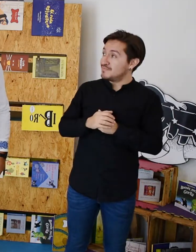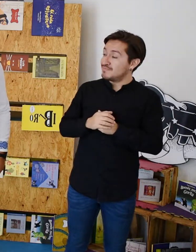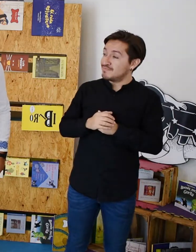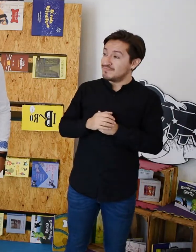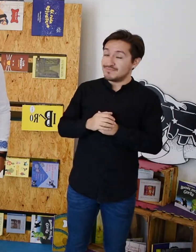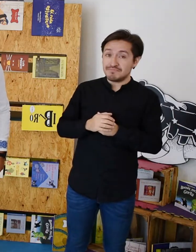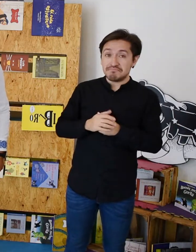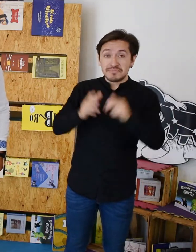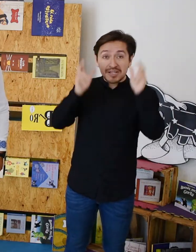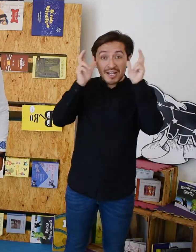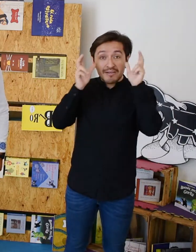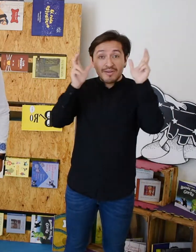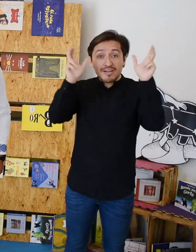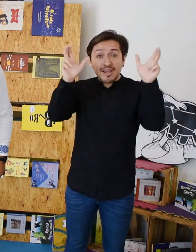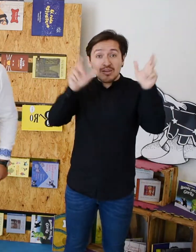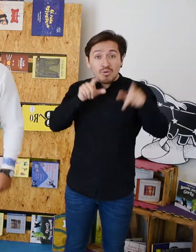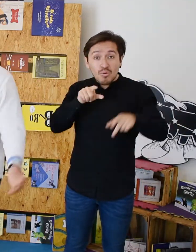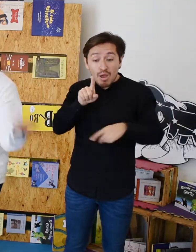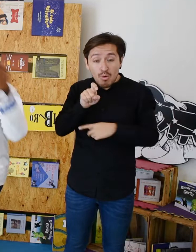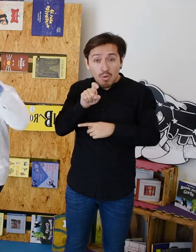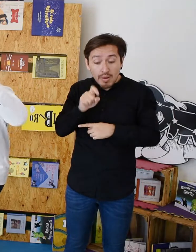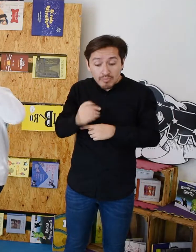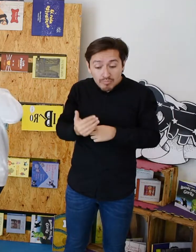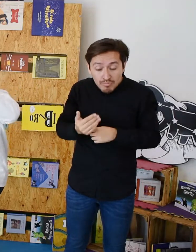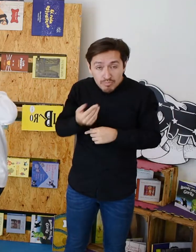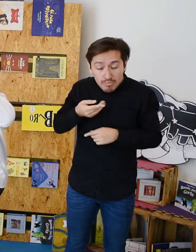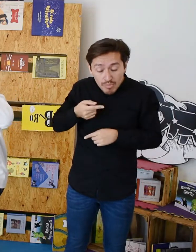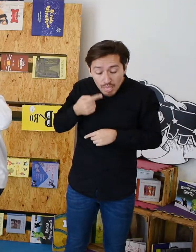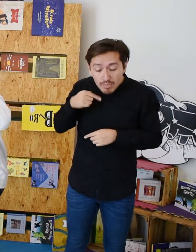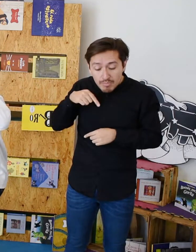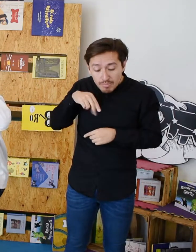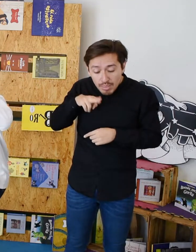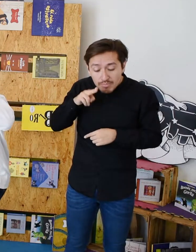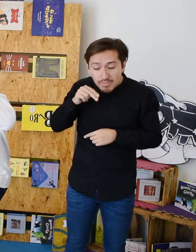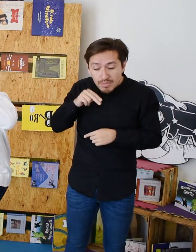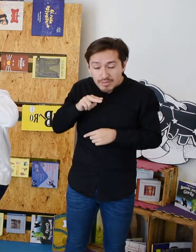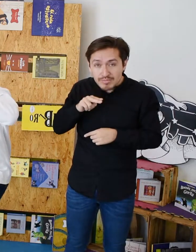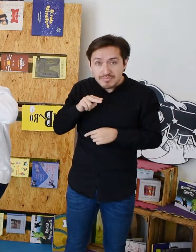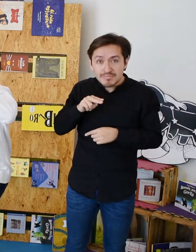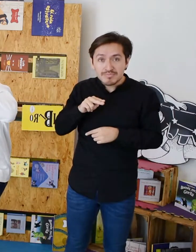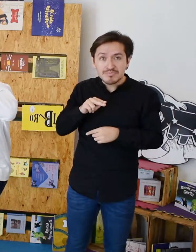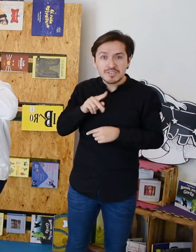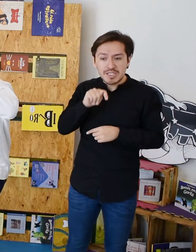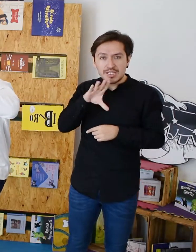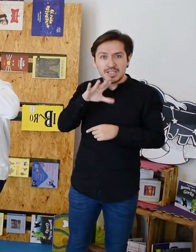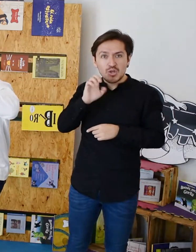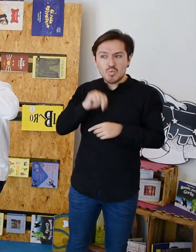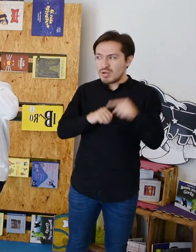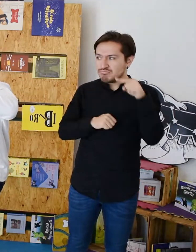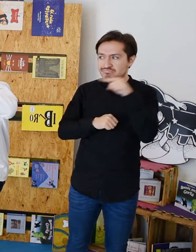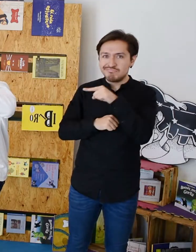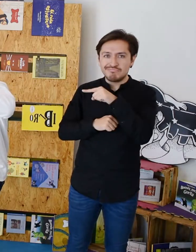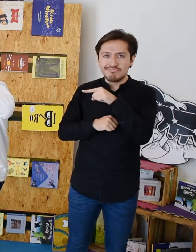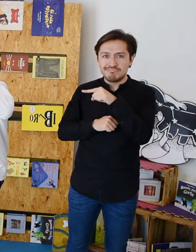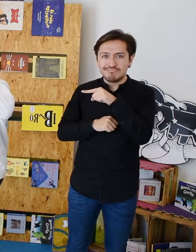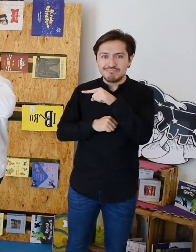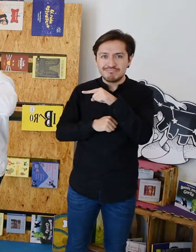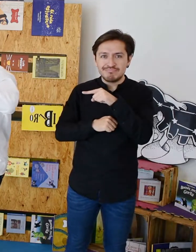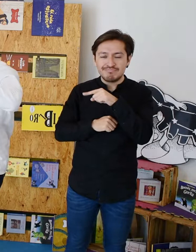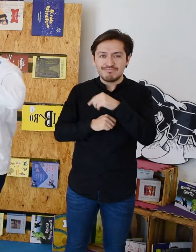El venado estaba bebiendo agua. Y el tecuán estaba acechando detrás de los